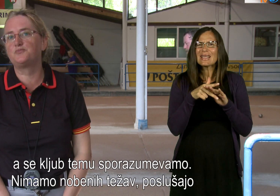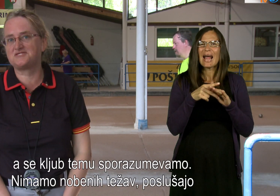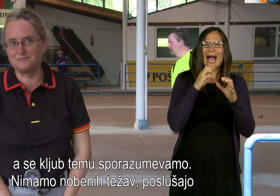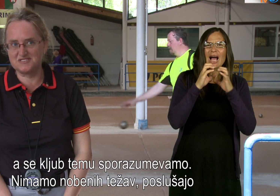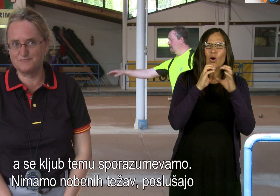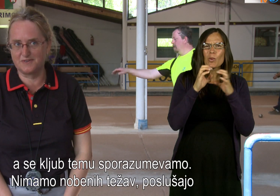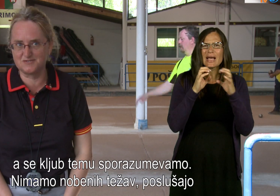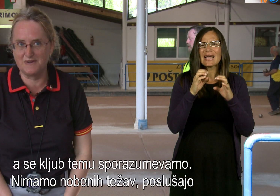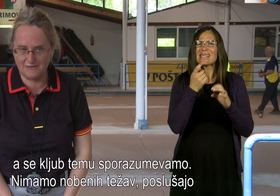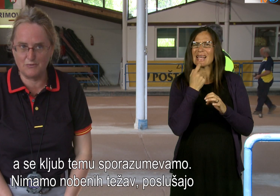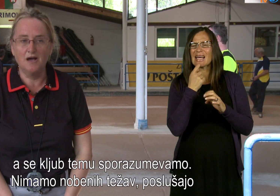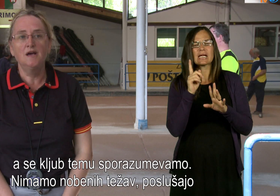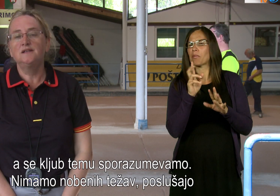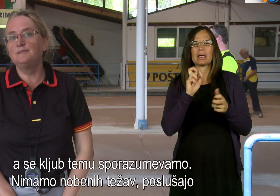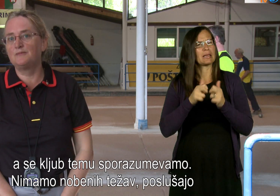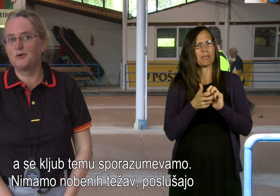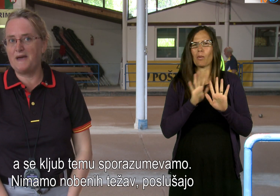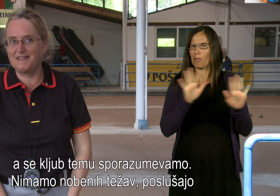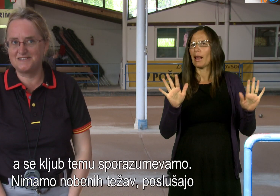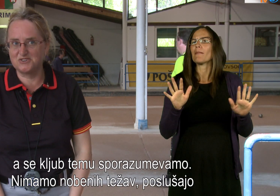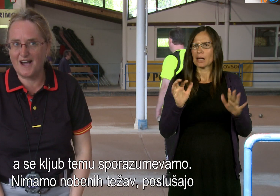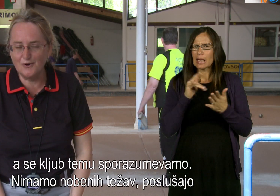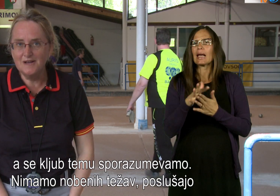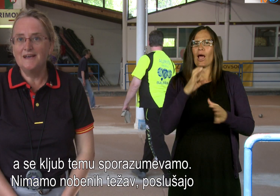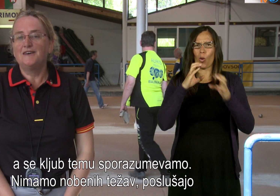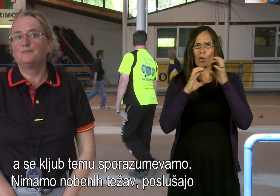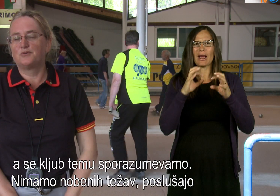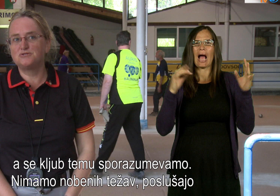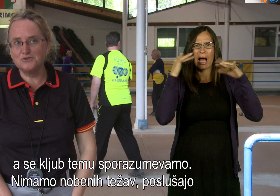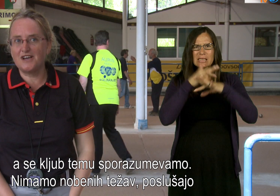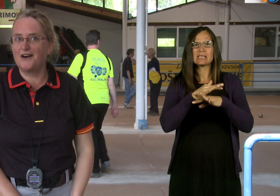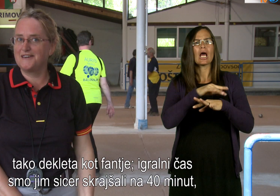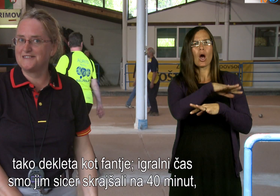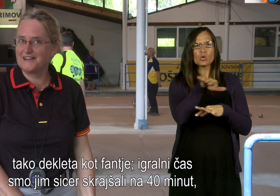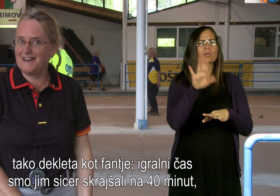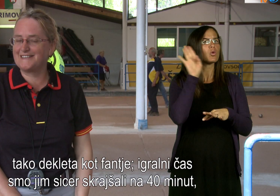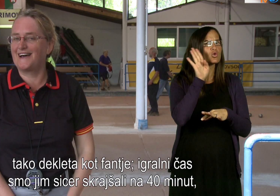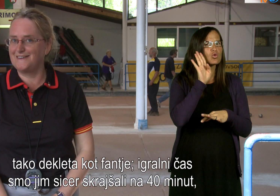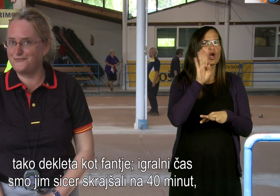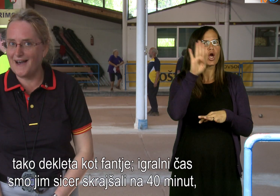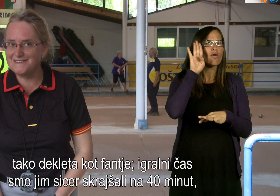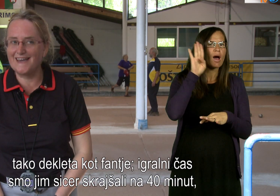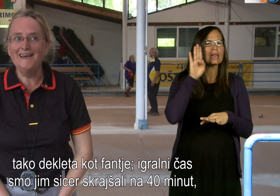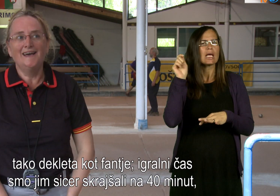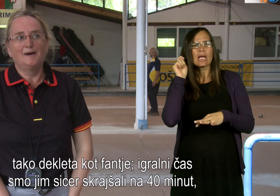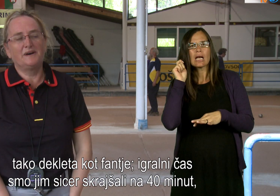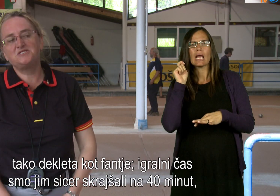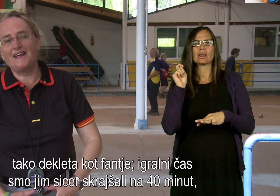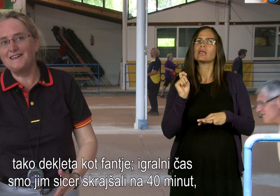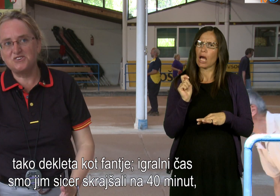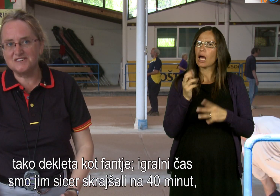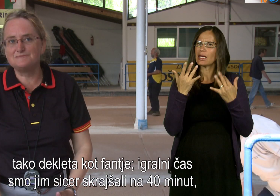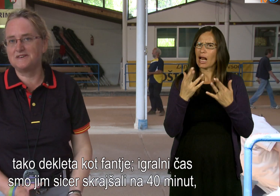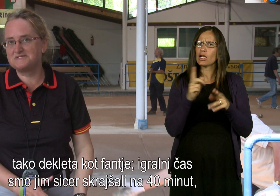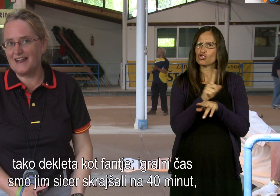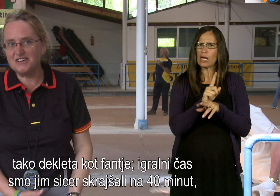ampak kljub vsemu se sporazumevamo. Nimamo nobenih težav, poslušajo in dekleta in fantje, pač